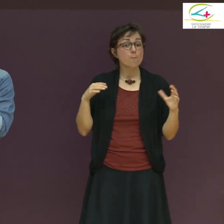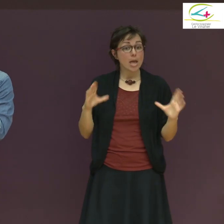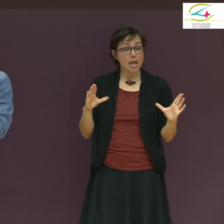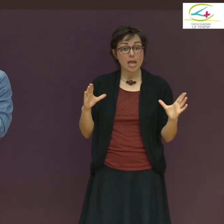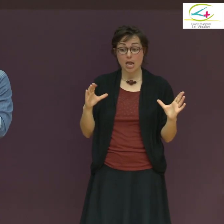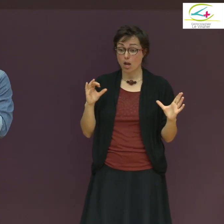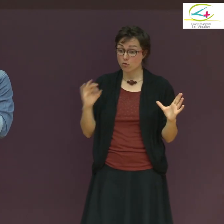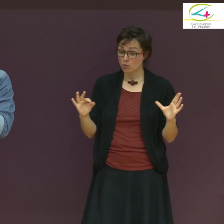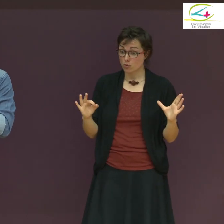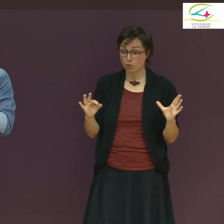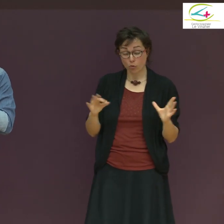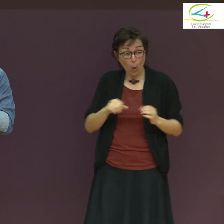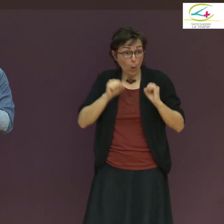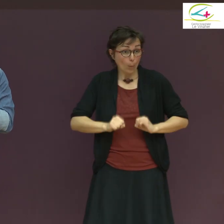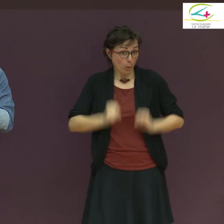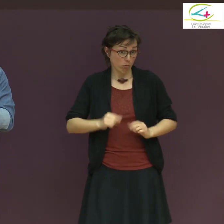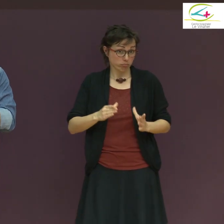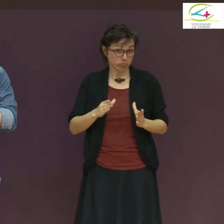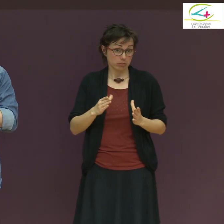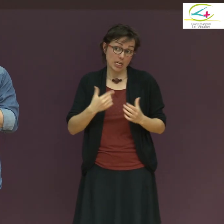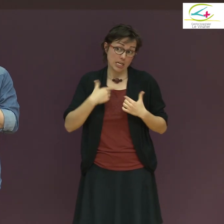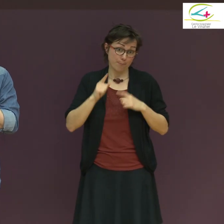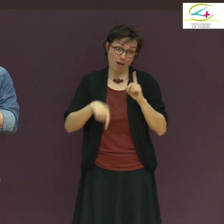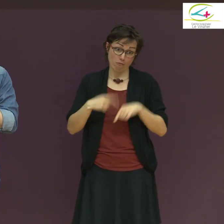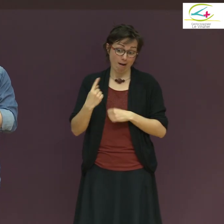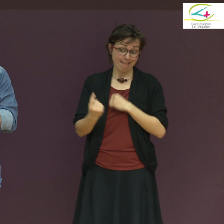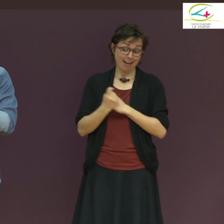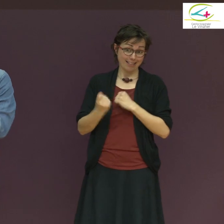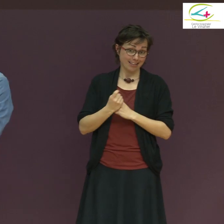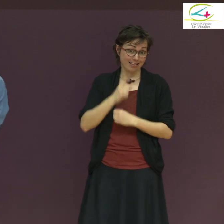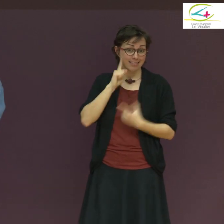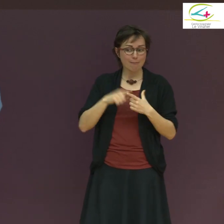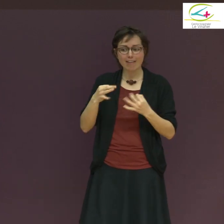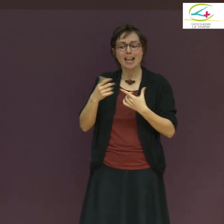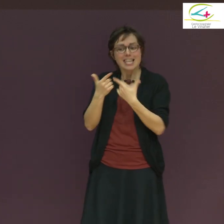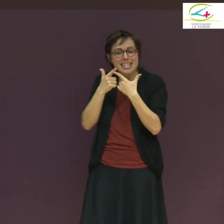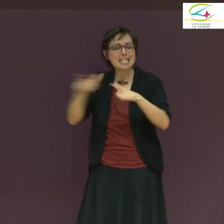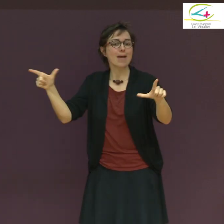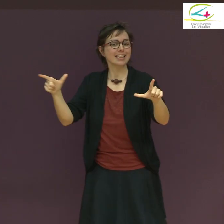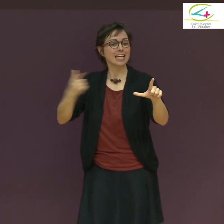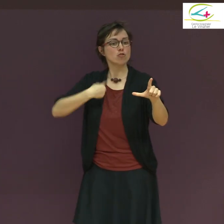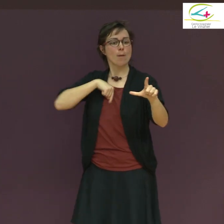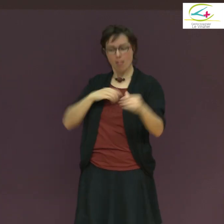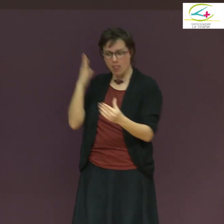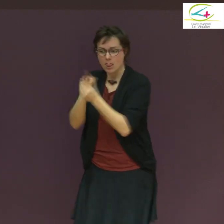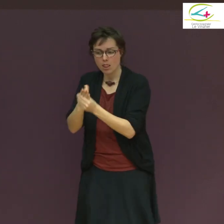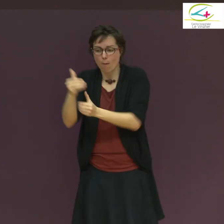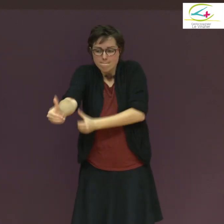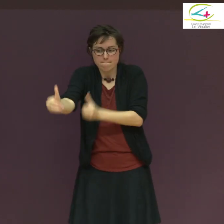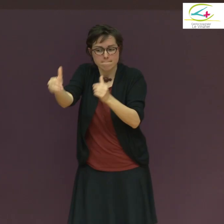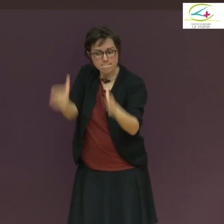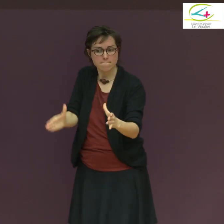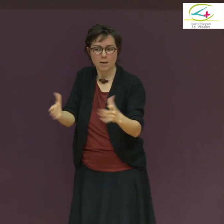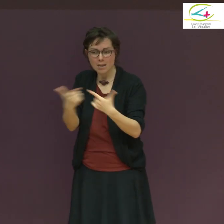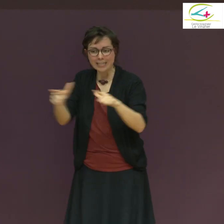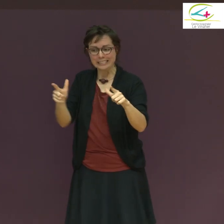on a cette possibilité en psychiatrie très forte, hein, et on nous reproche de la restriction de liberté qui est une lourde responsabilité. Et je vous assure qu'on ne